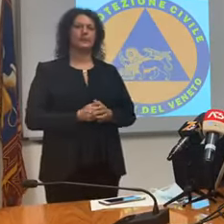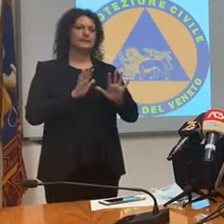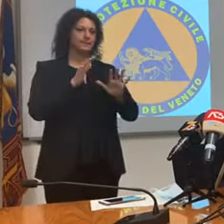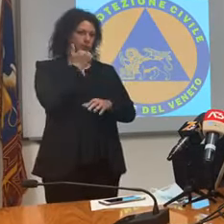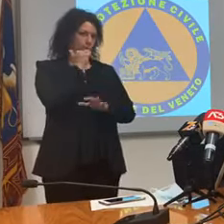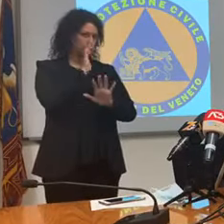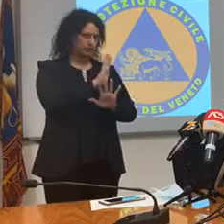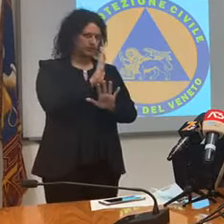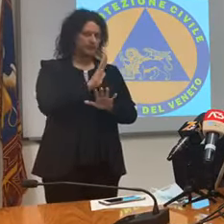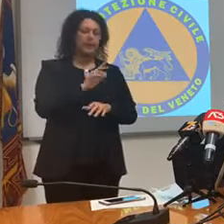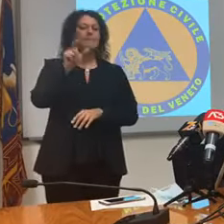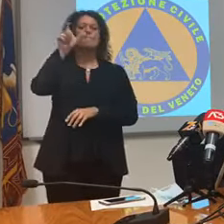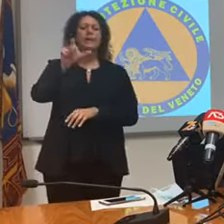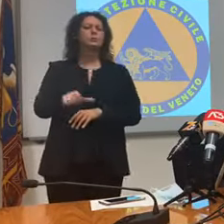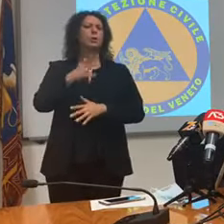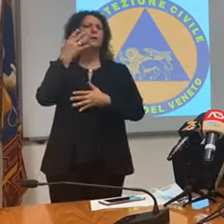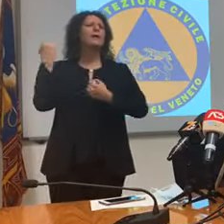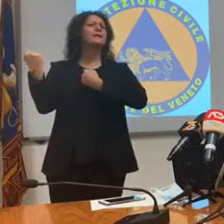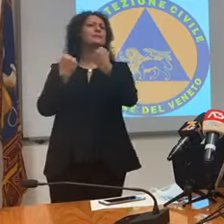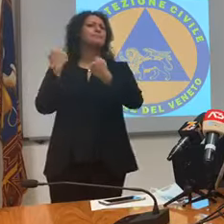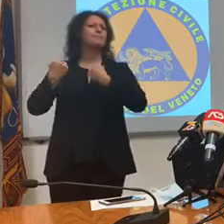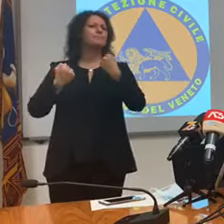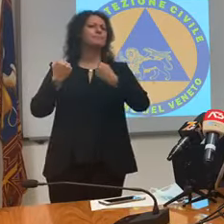Morto o incidente viene contabilizzato